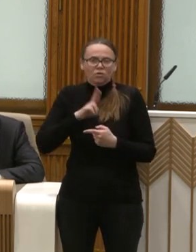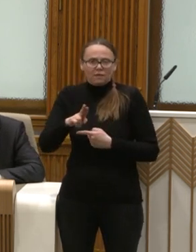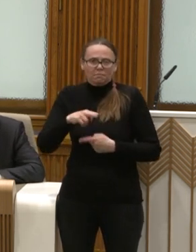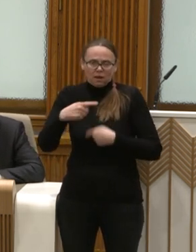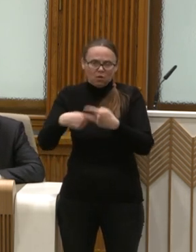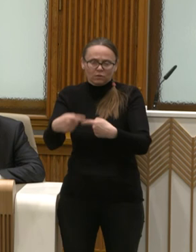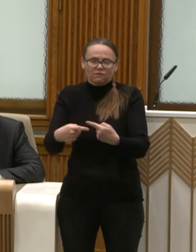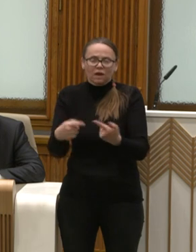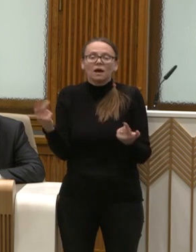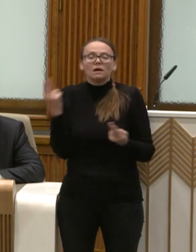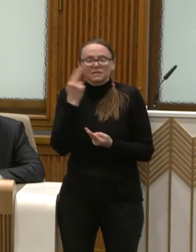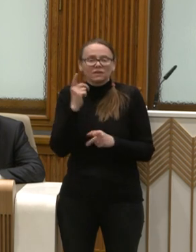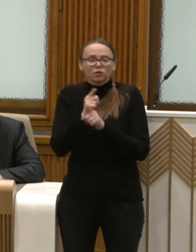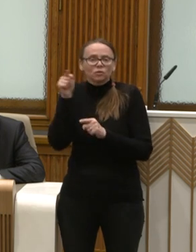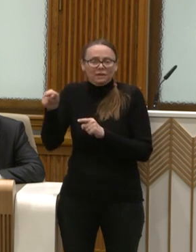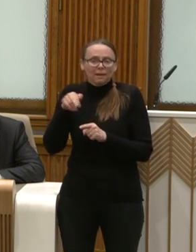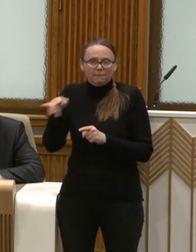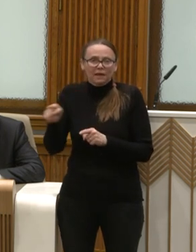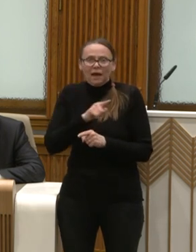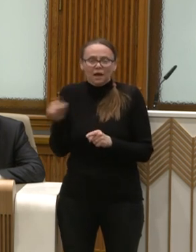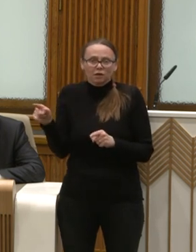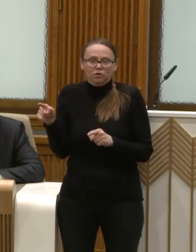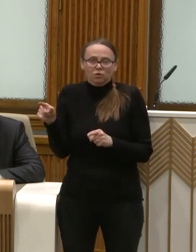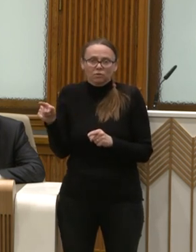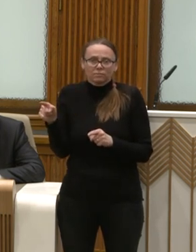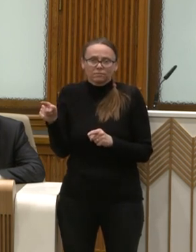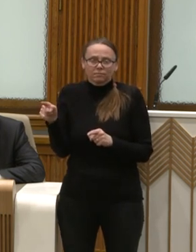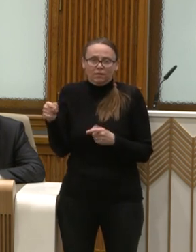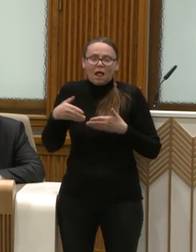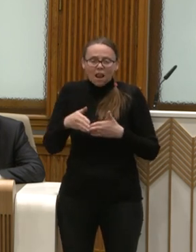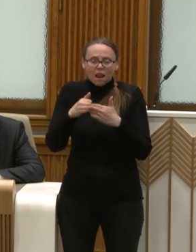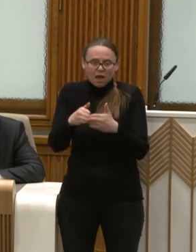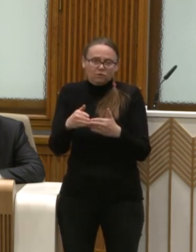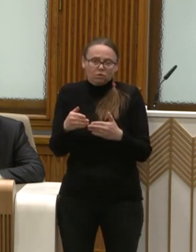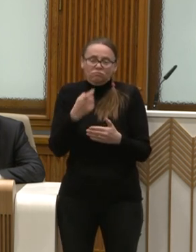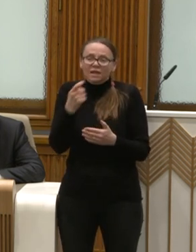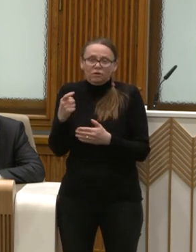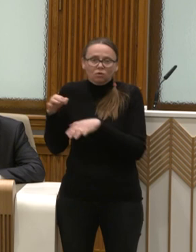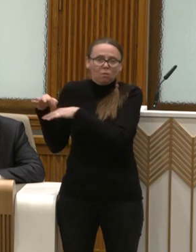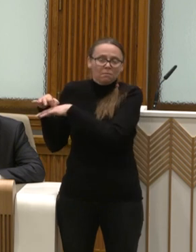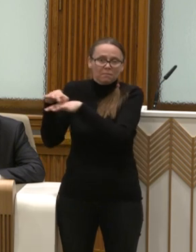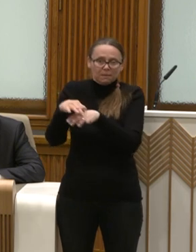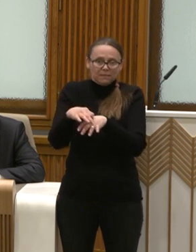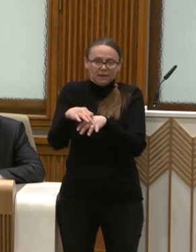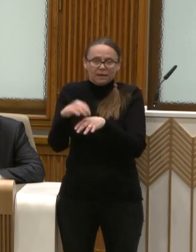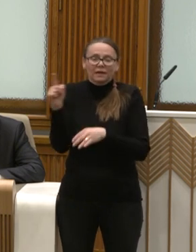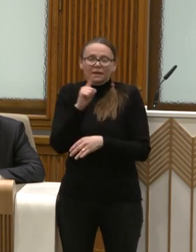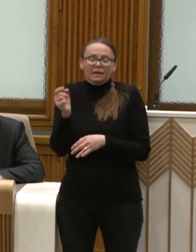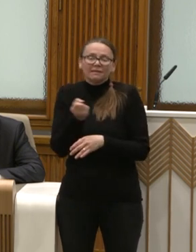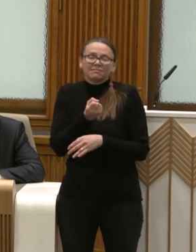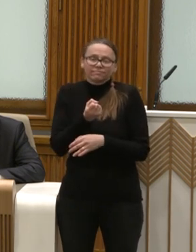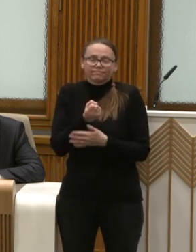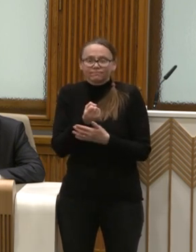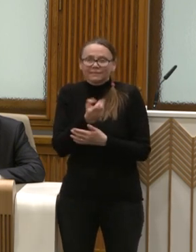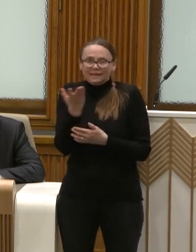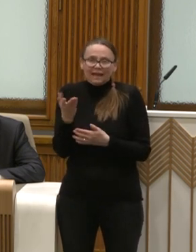seveda tudi tam prihaja do, sej, ladjo nekdo pripelje, ne, in